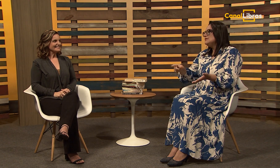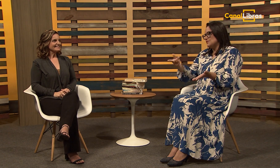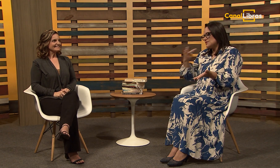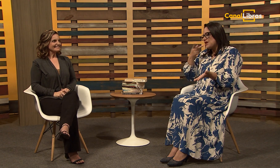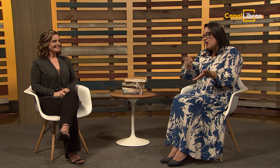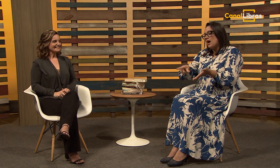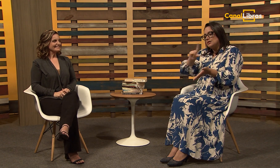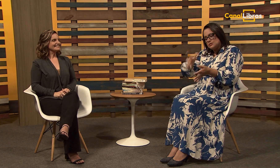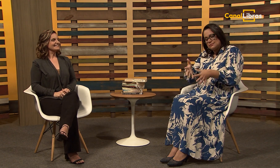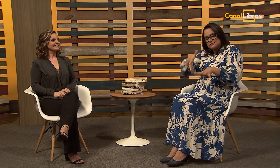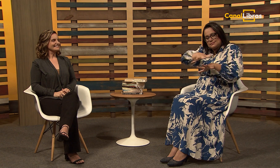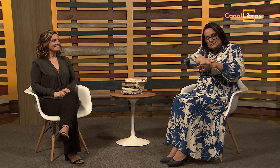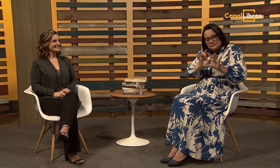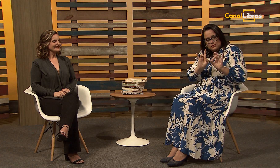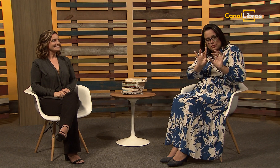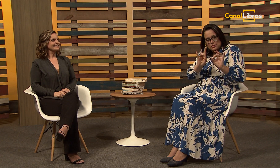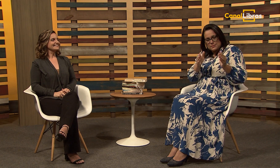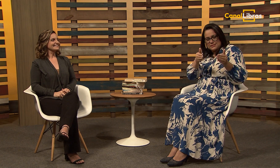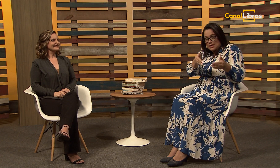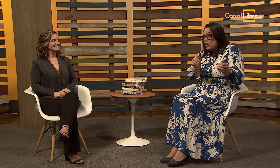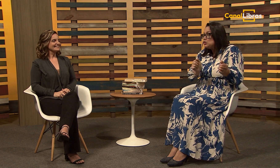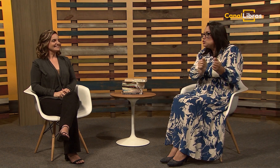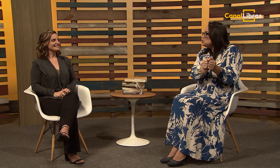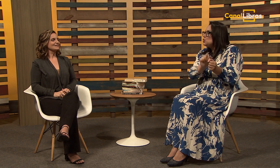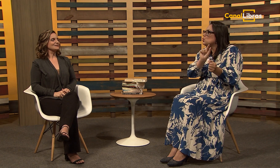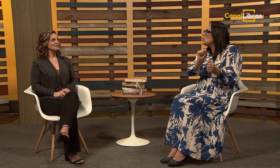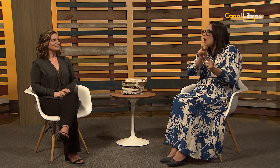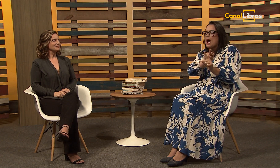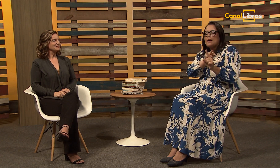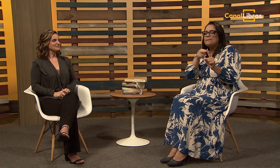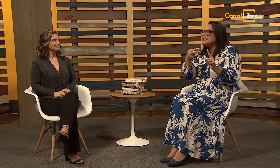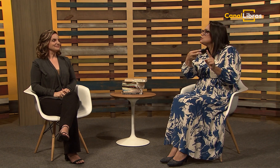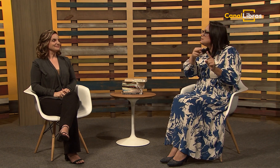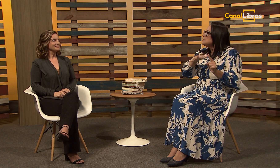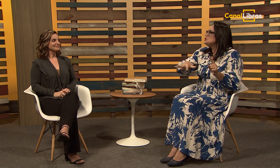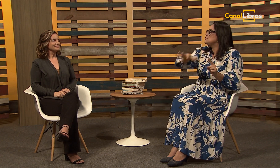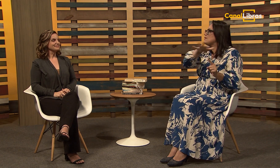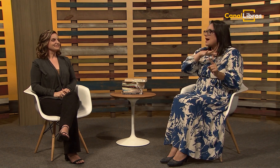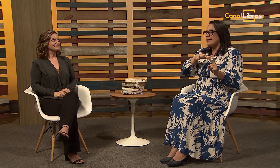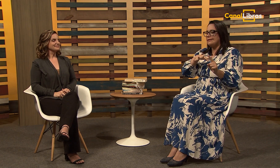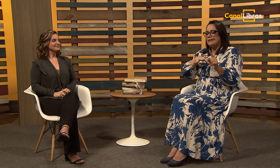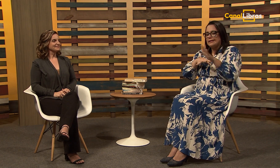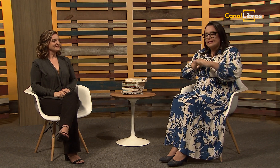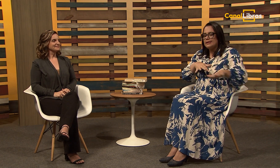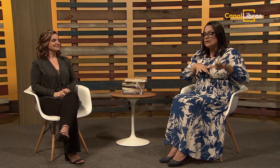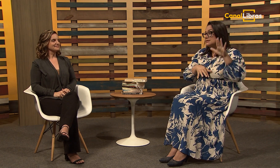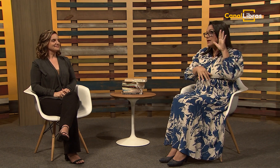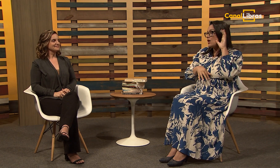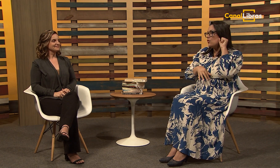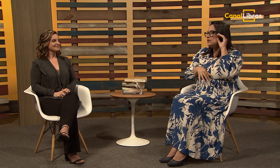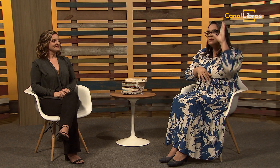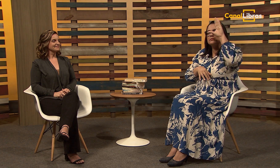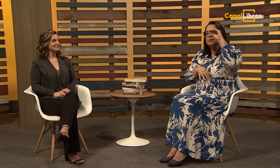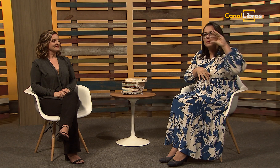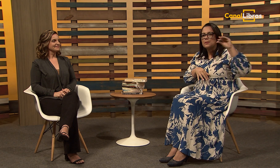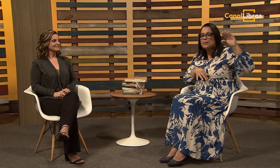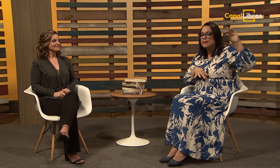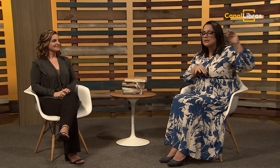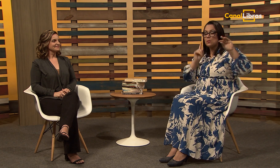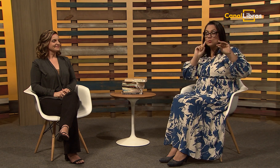Sim, com certeza. Como você disse antes, a educação inclusiva e especial acontecia dentro da perspectiva ouvinte,